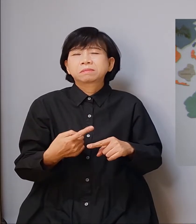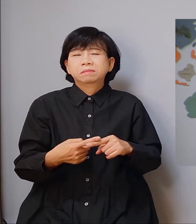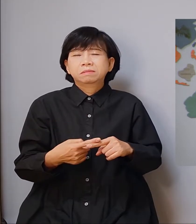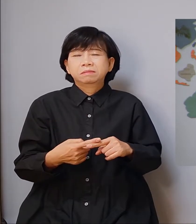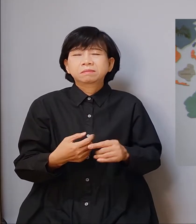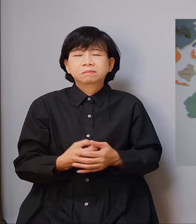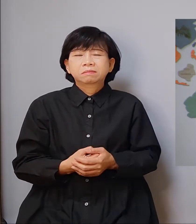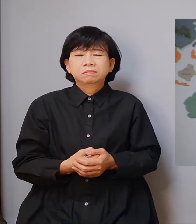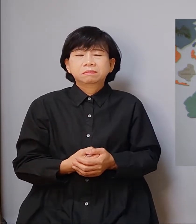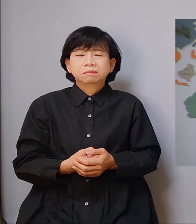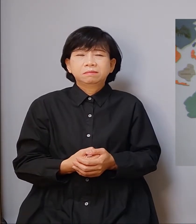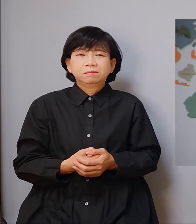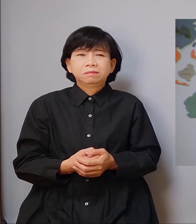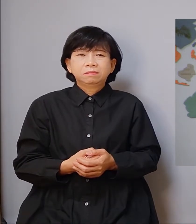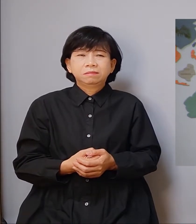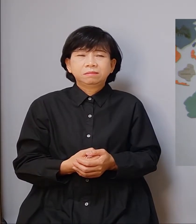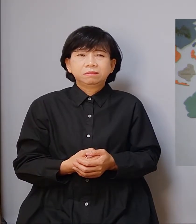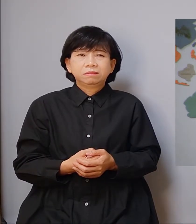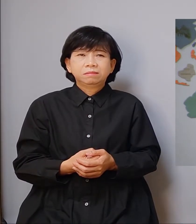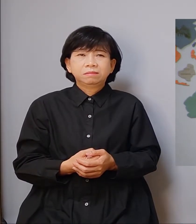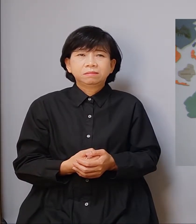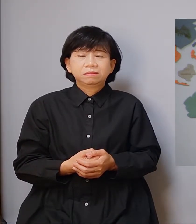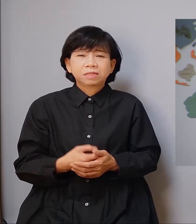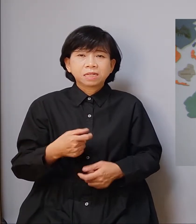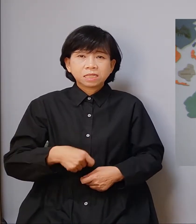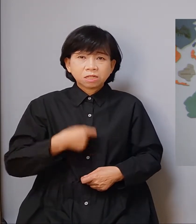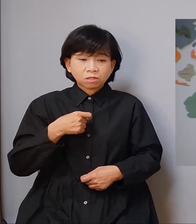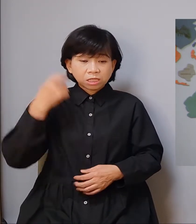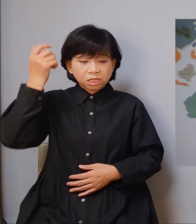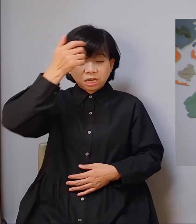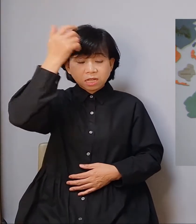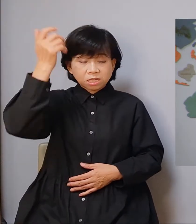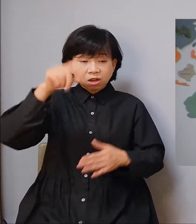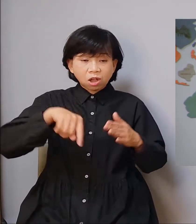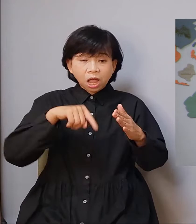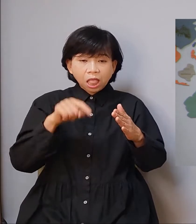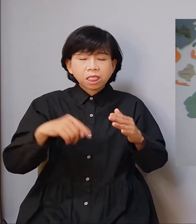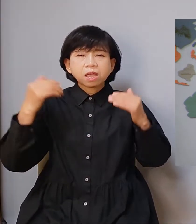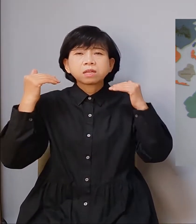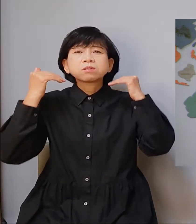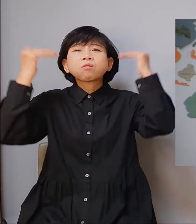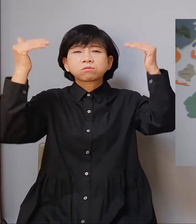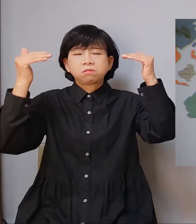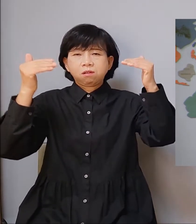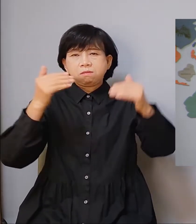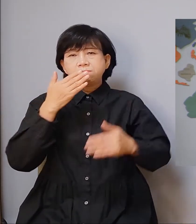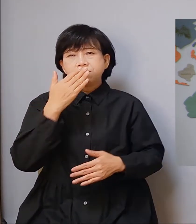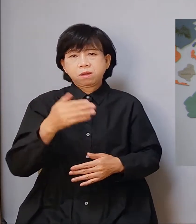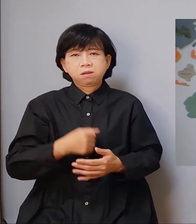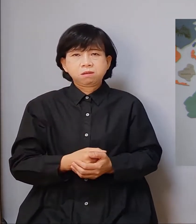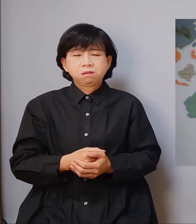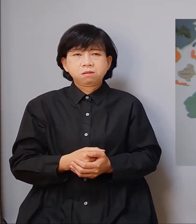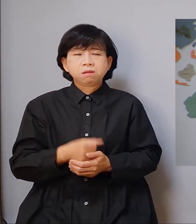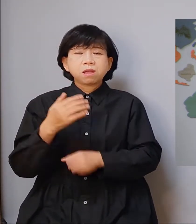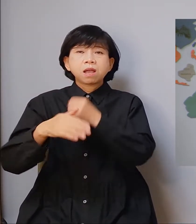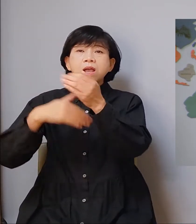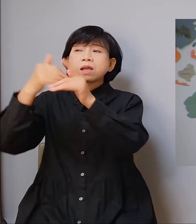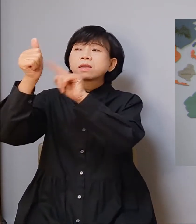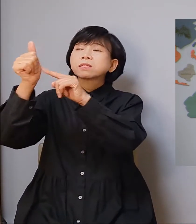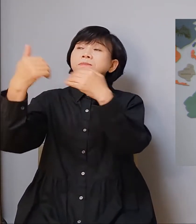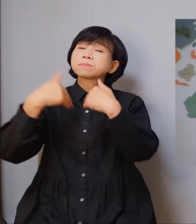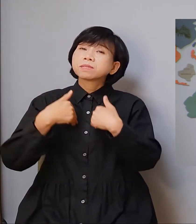그거 조심하셔야 됩니다. 정직한 영 안에서만 성장할 수 있기 때문입니다. 오히려 하나님이